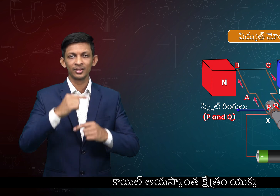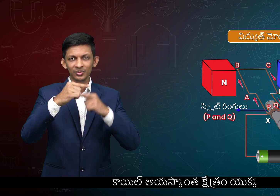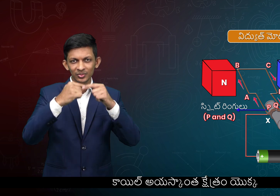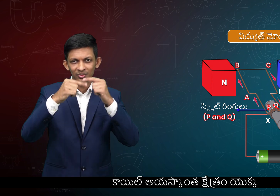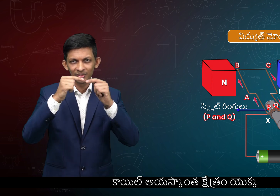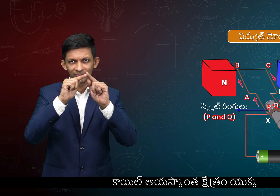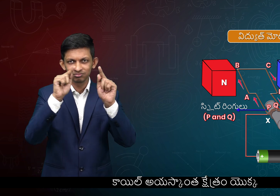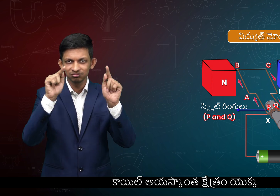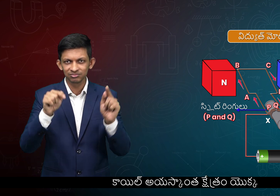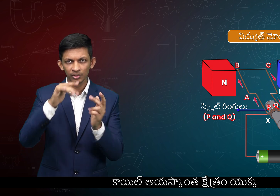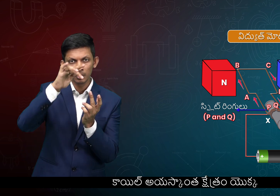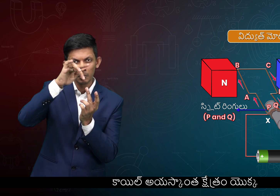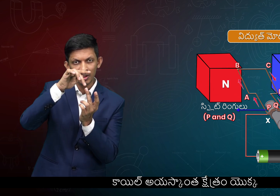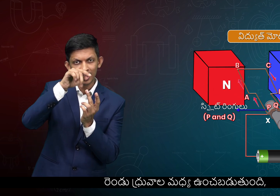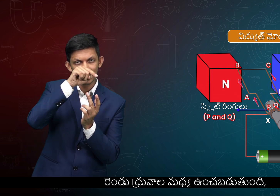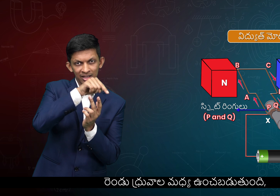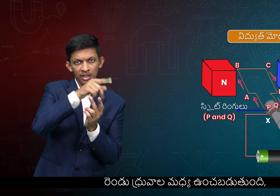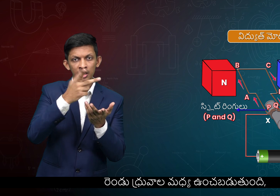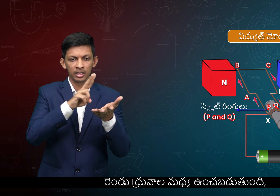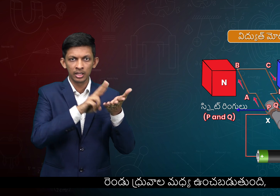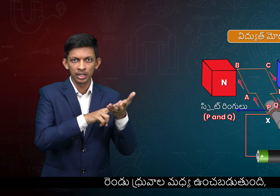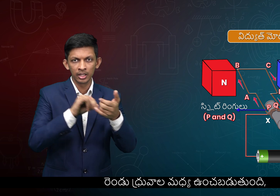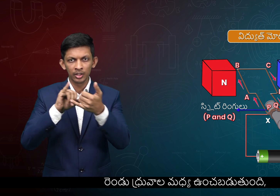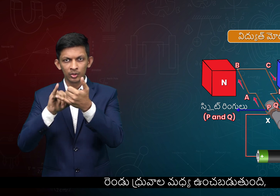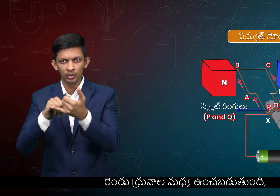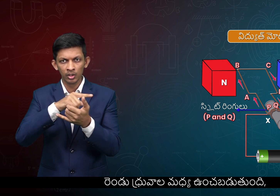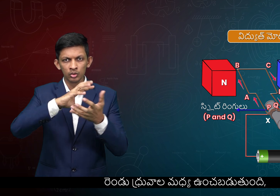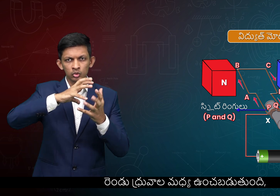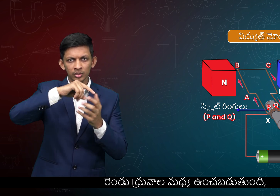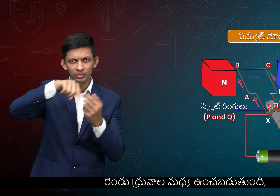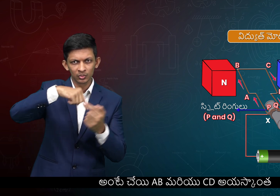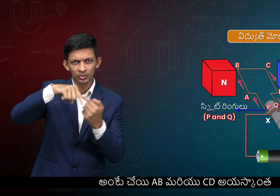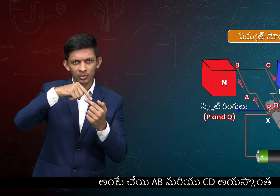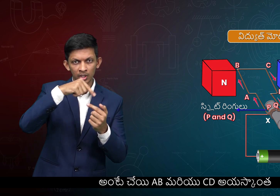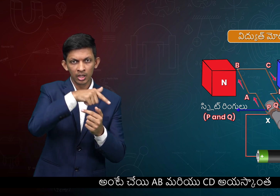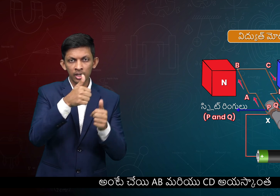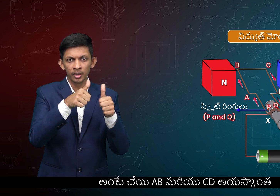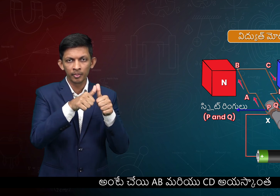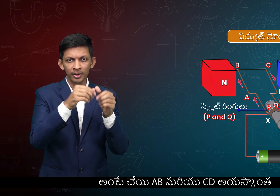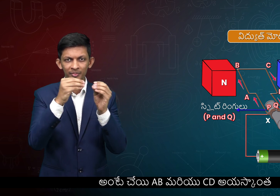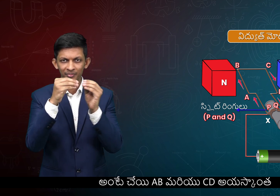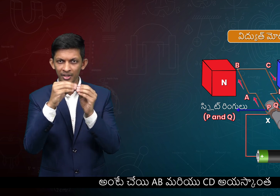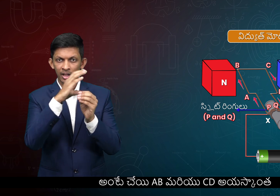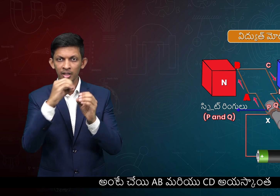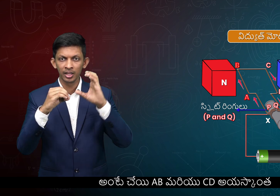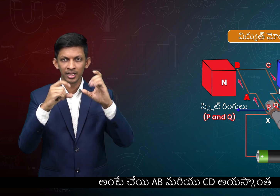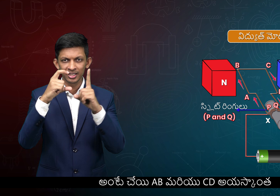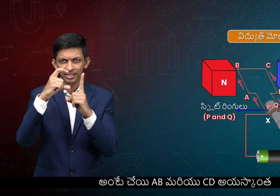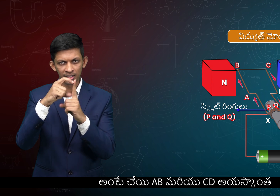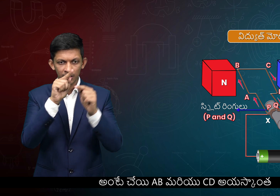కాయిల్ అయస్కాంత క్షేత్రం యొక్క రెండు ధ్రువాల మధ్య ఉంచబడుతుంది. అంటే చేయి AB మరియు CD